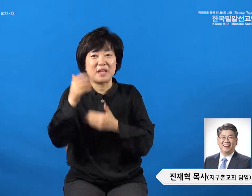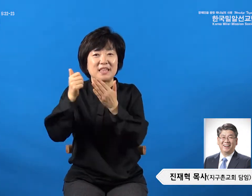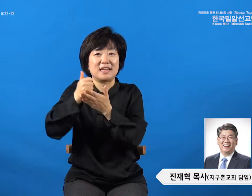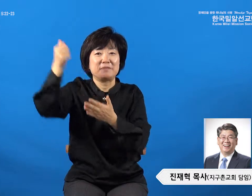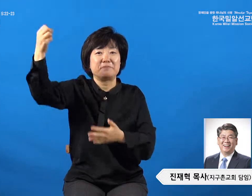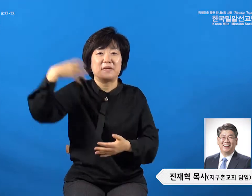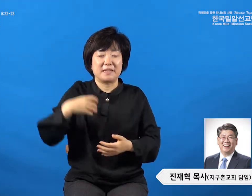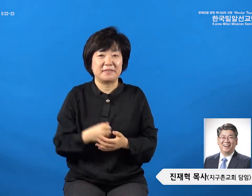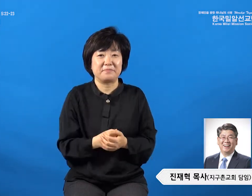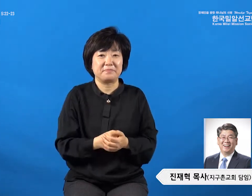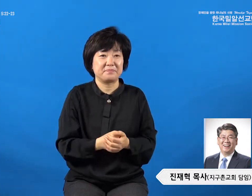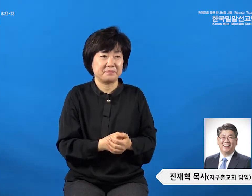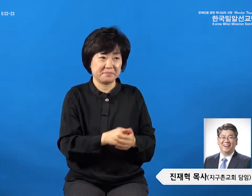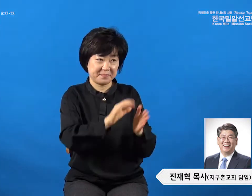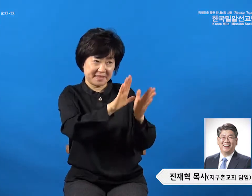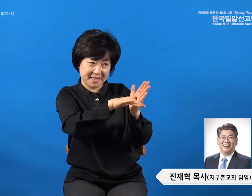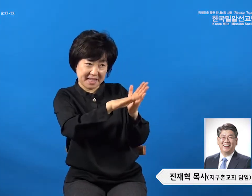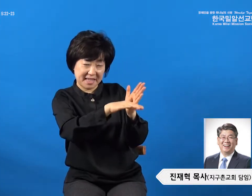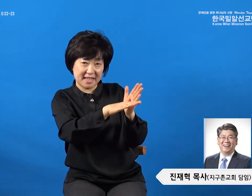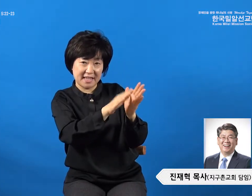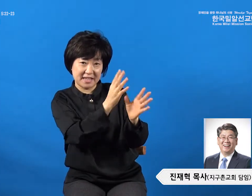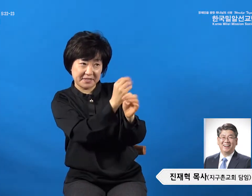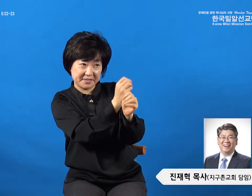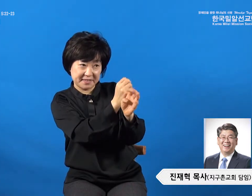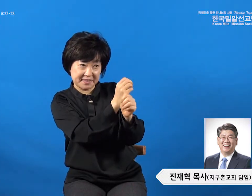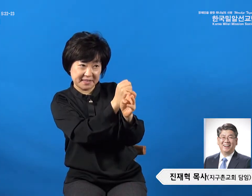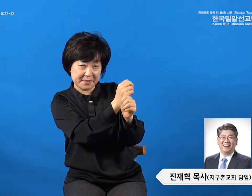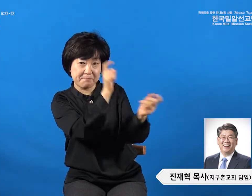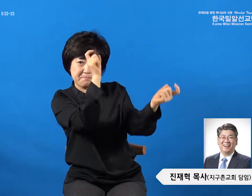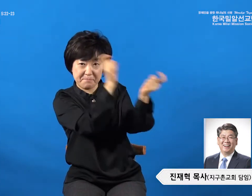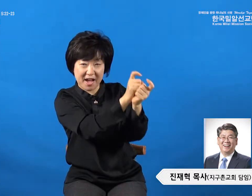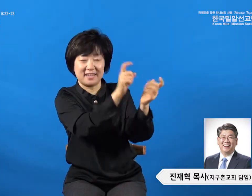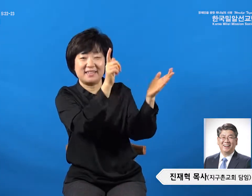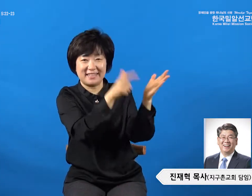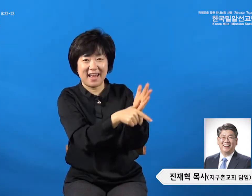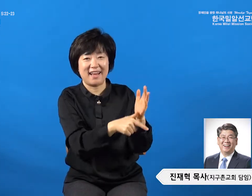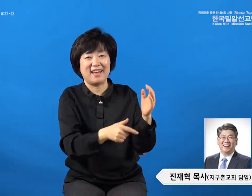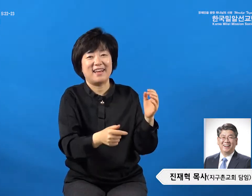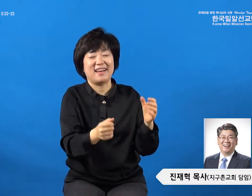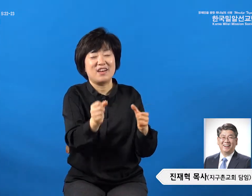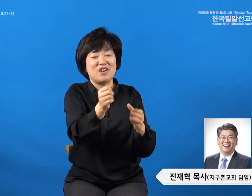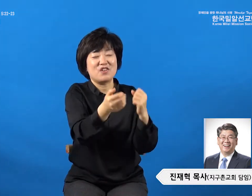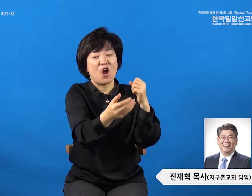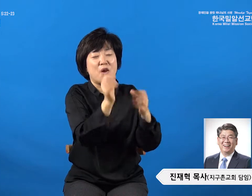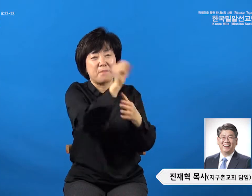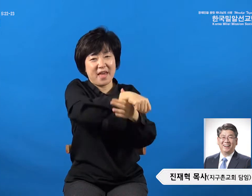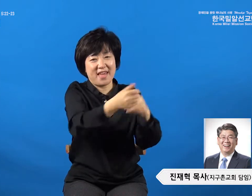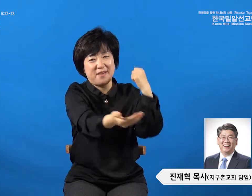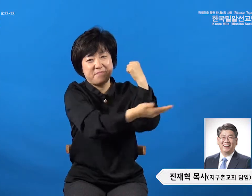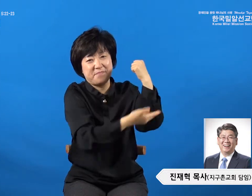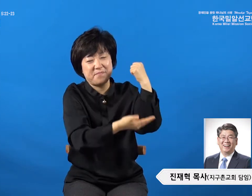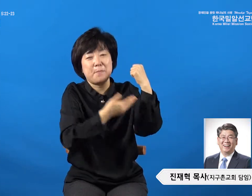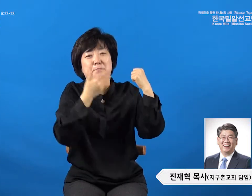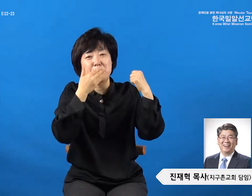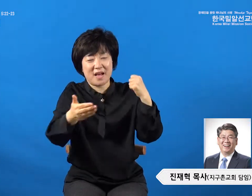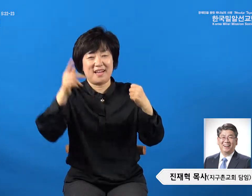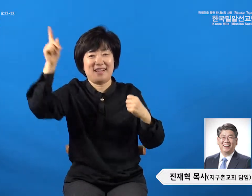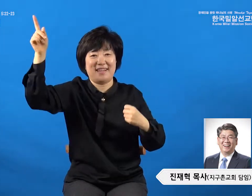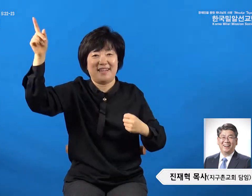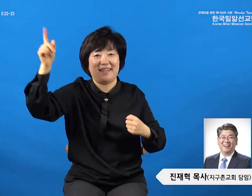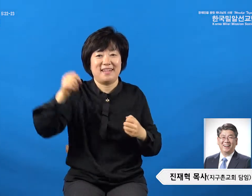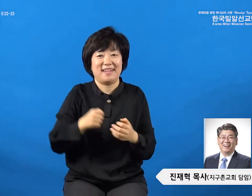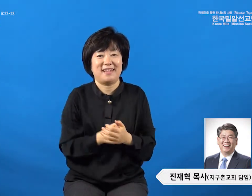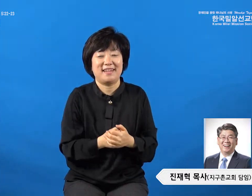하나님 말씀하십니다. 때가 이름에 거두리라. 오늘 그 끝까지 하나님의